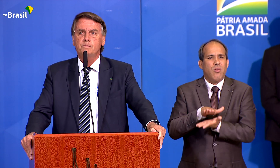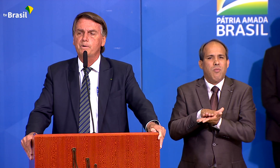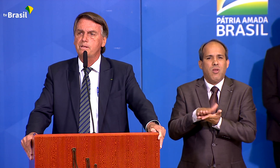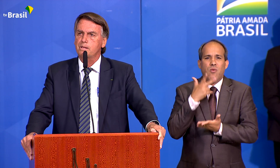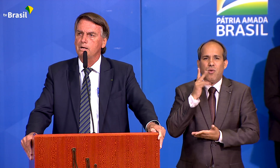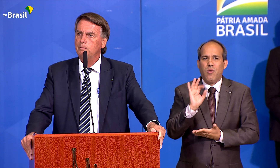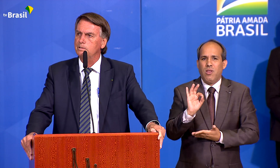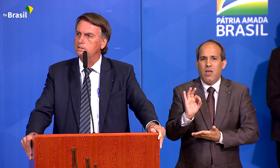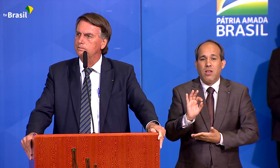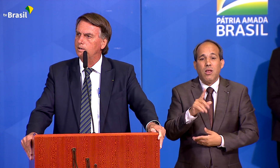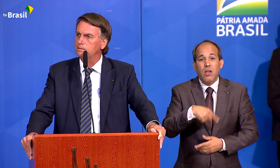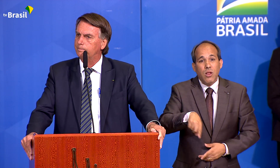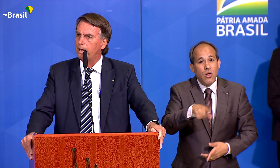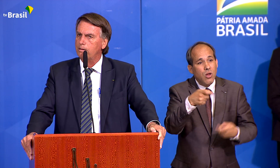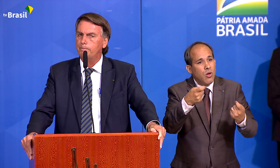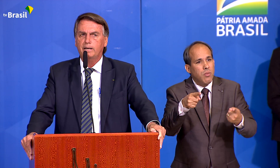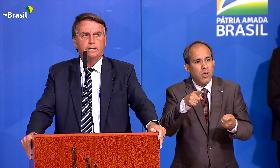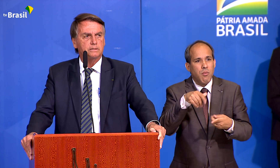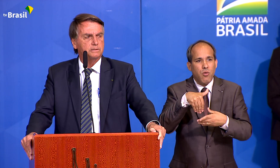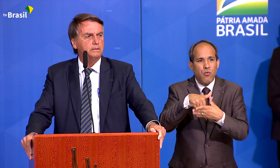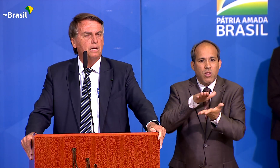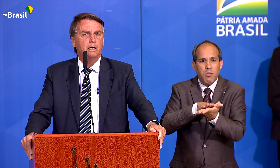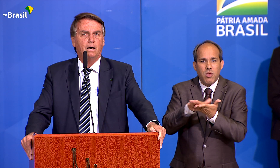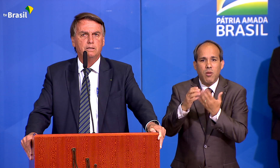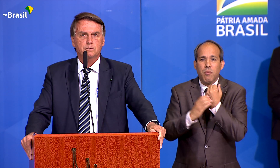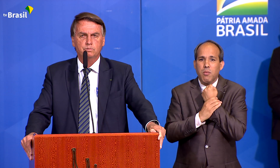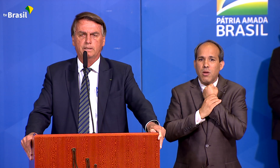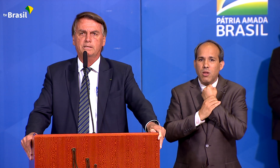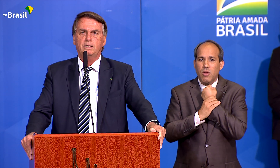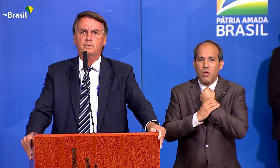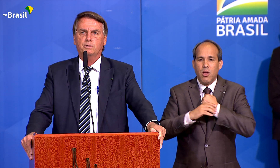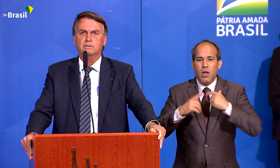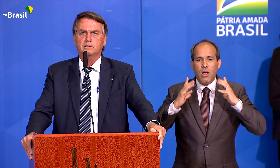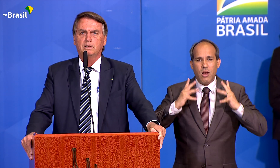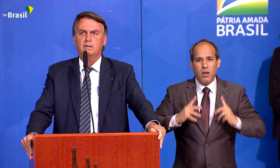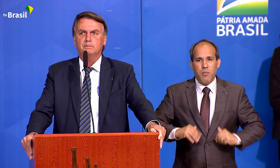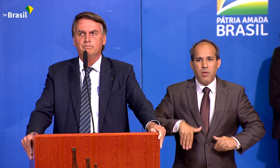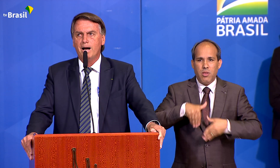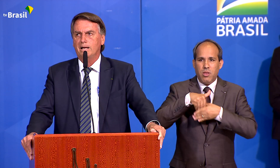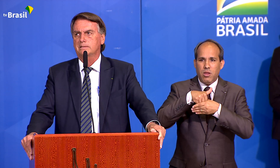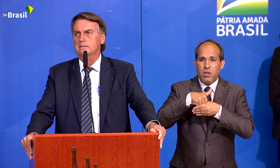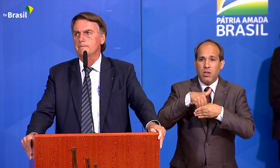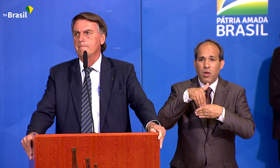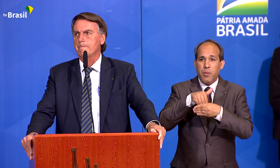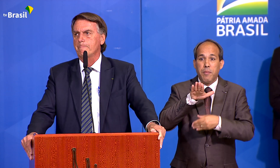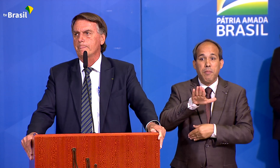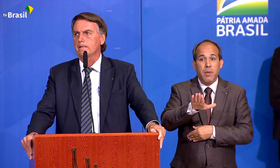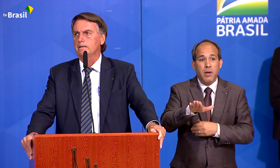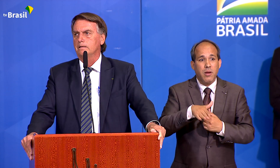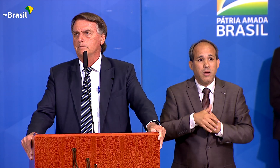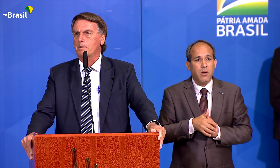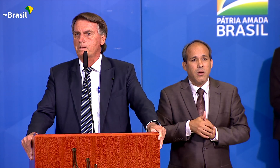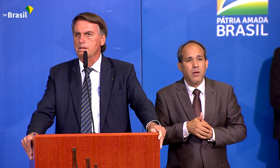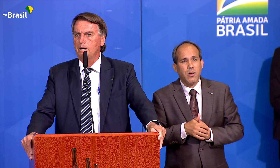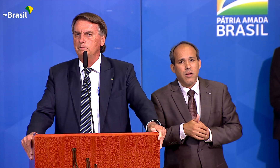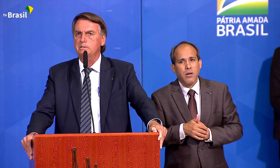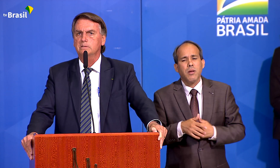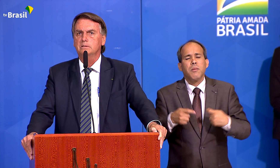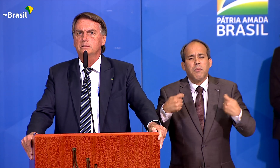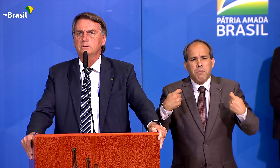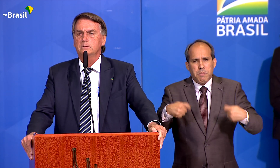não precisamos de volta empresta para garantir a lisura das eleições mas nós